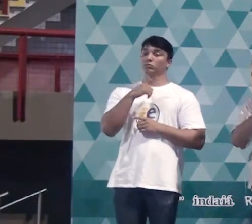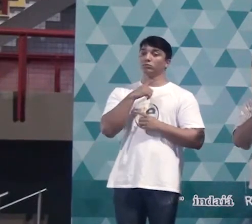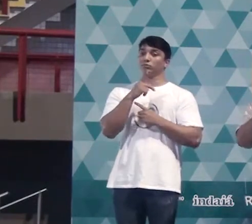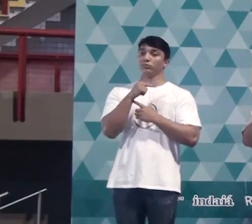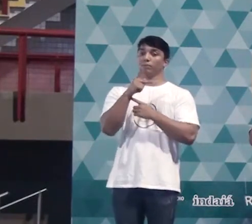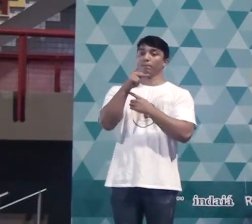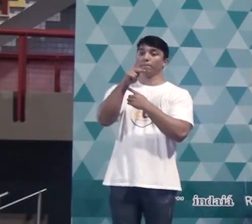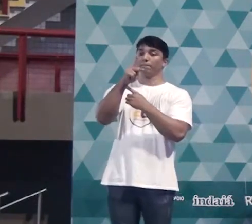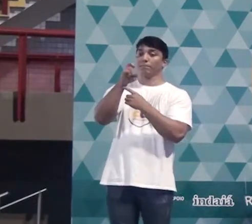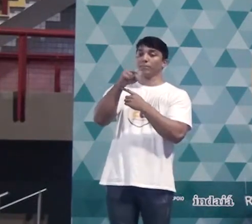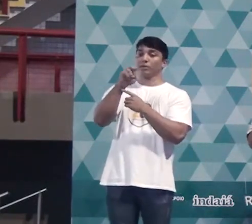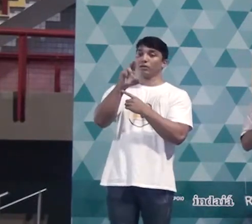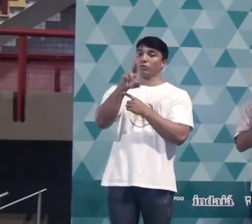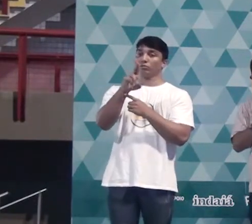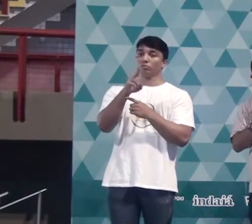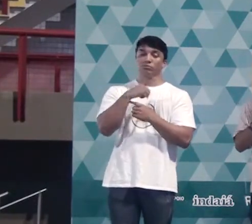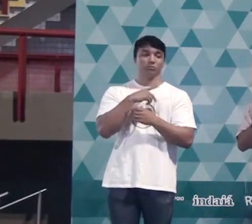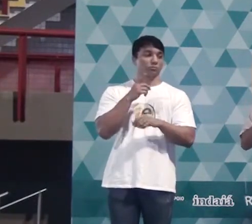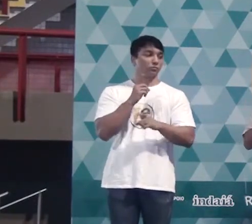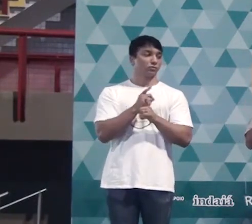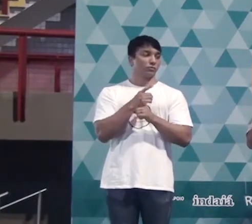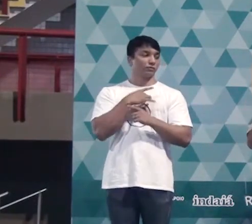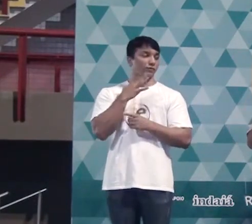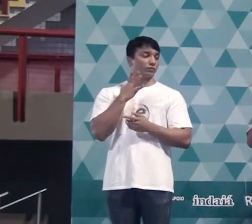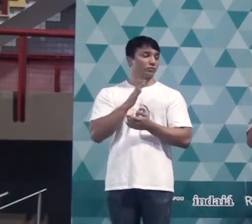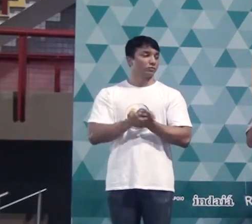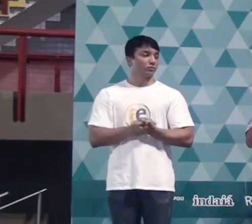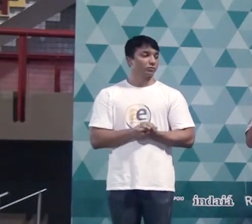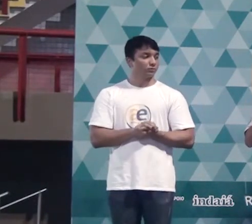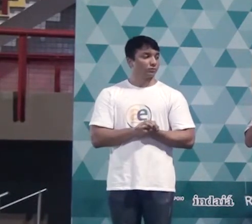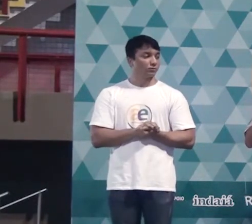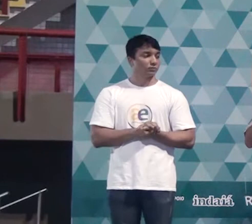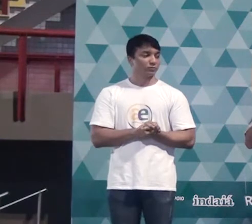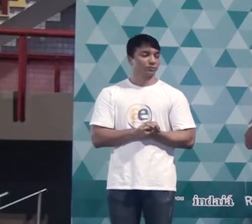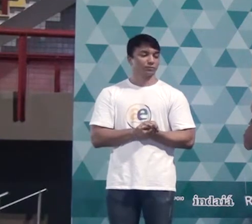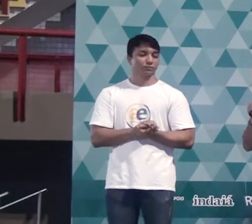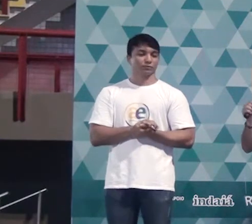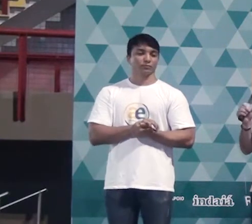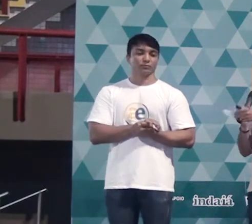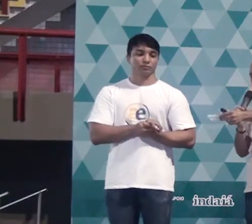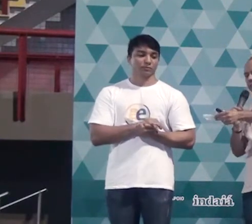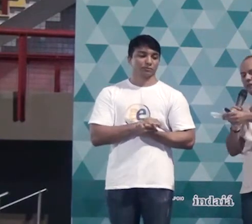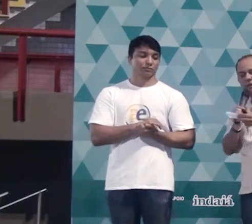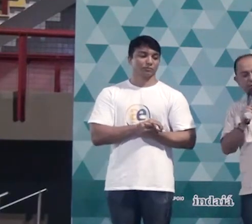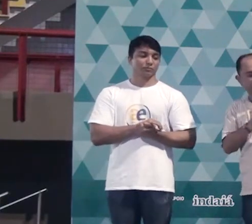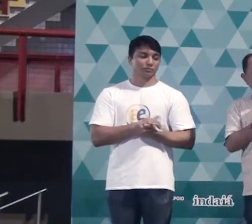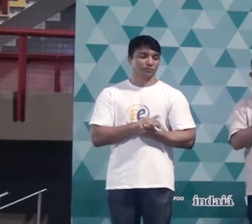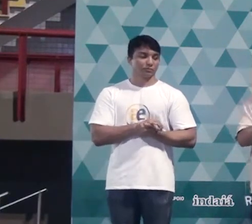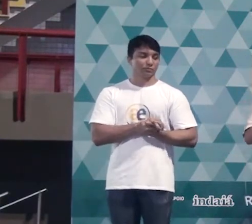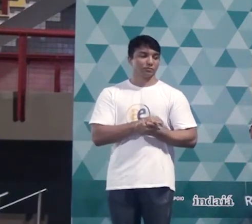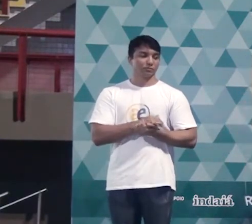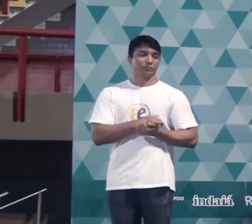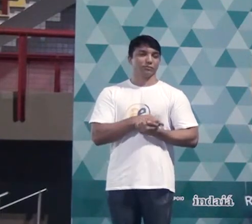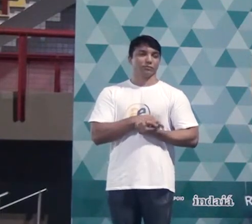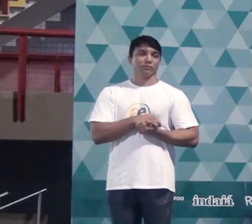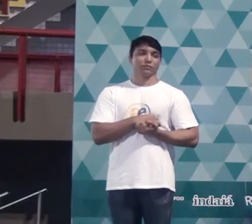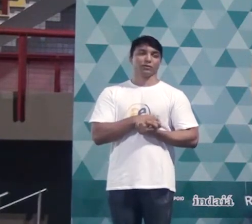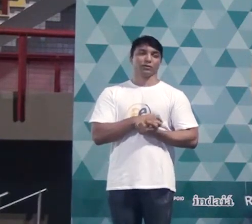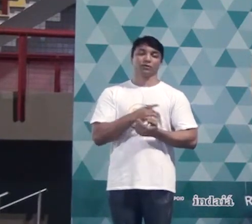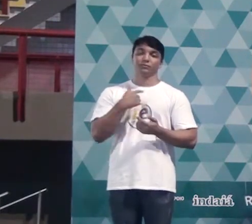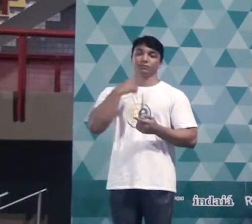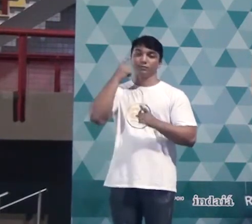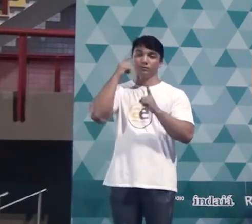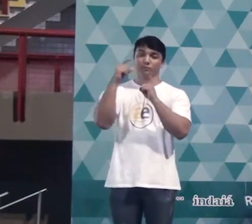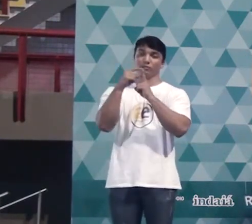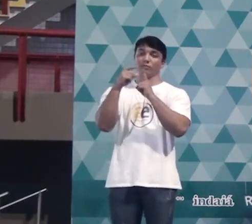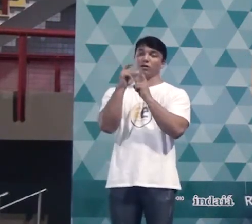Pneu. Tá aqui, ó. Professor, tá aqui escrito. Professor, essa